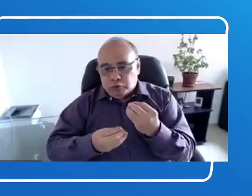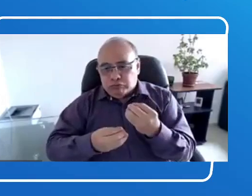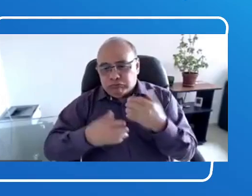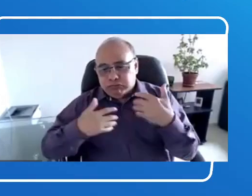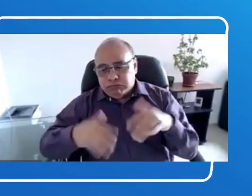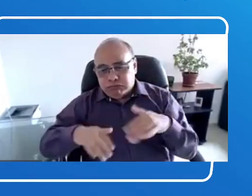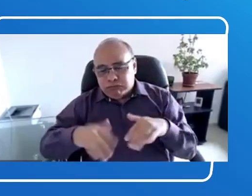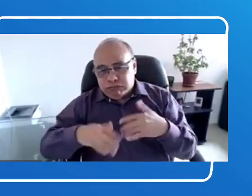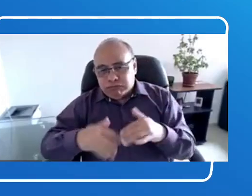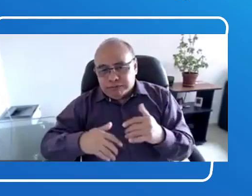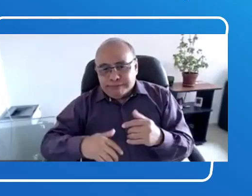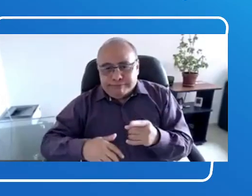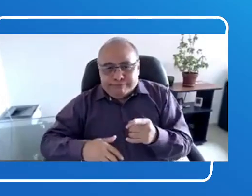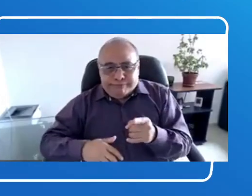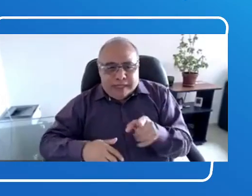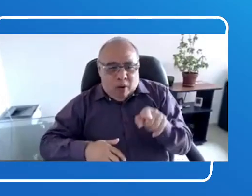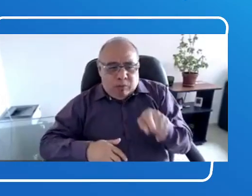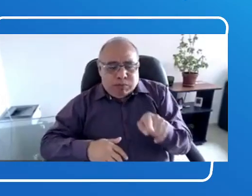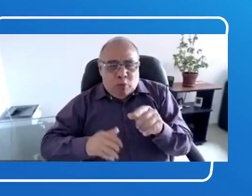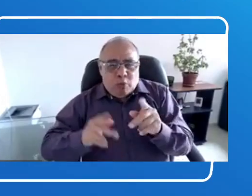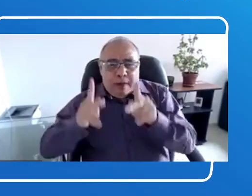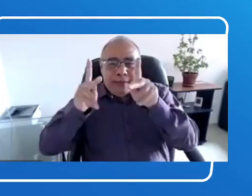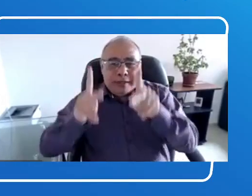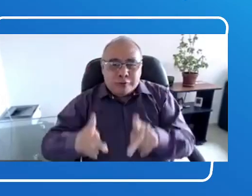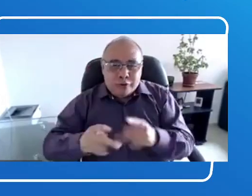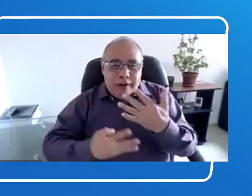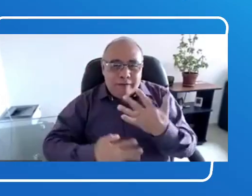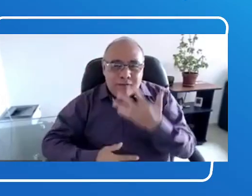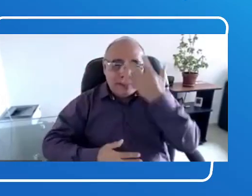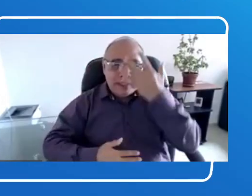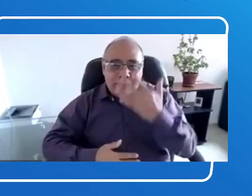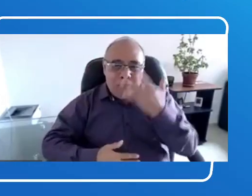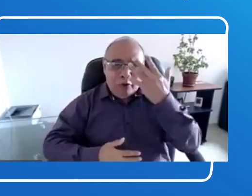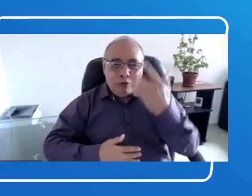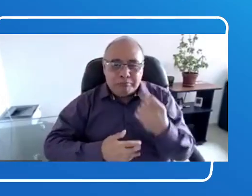decreto 1350, pues efectivamente nos ha afectado mucho.